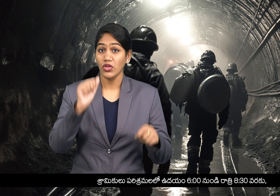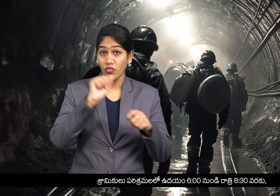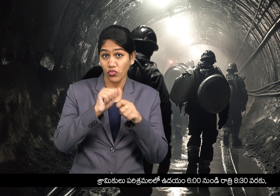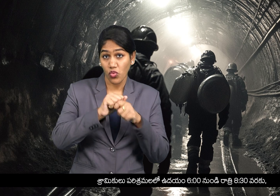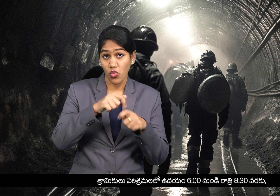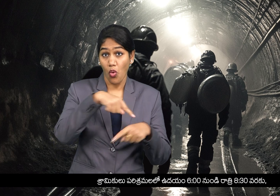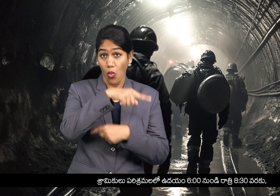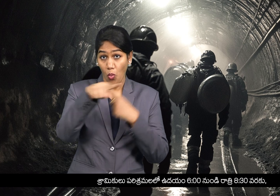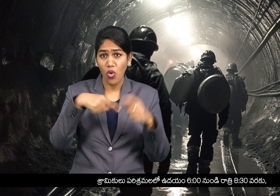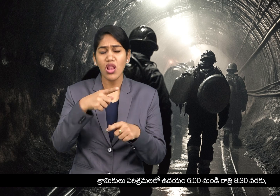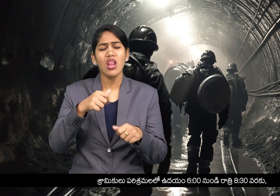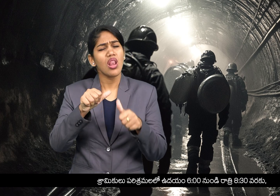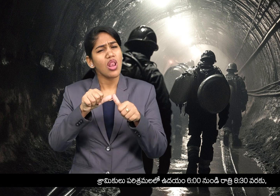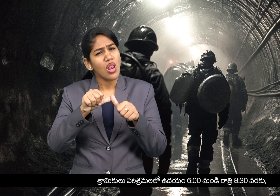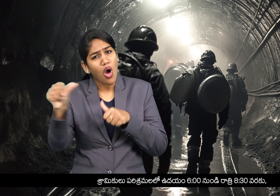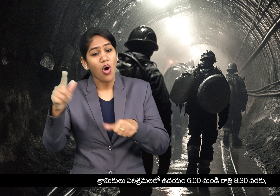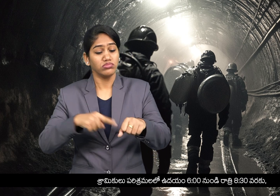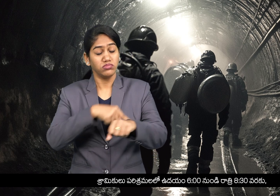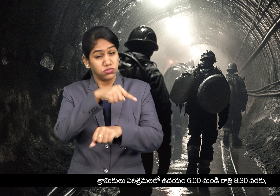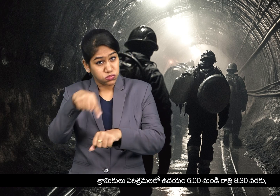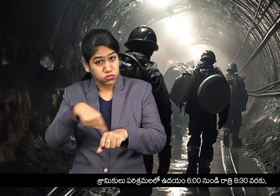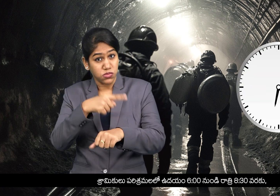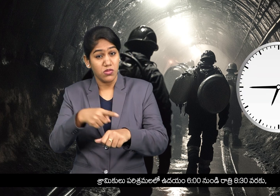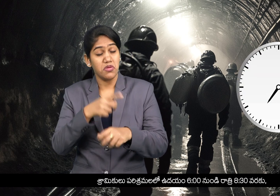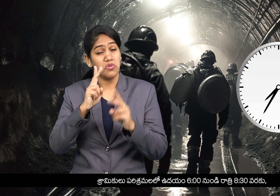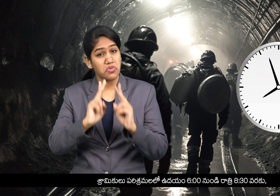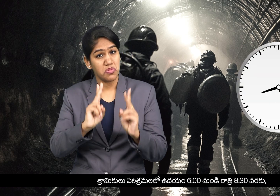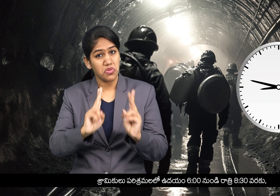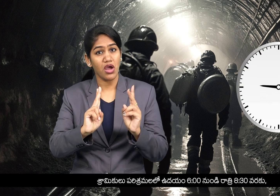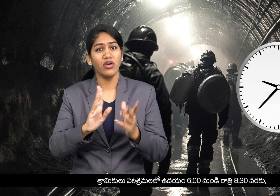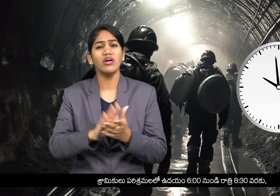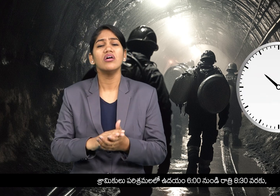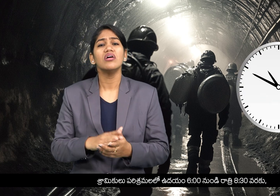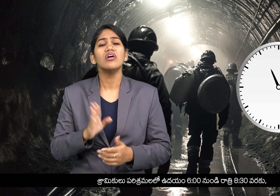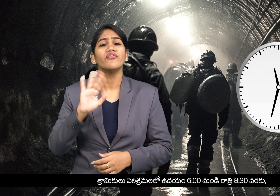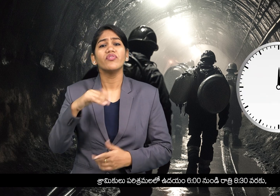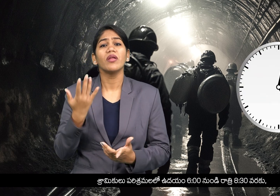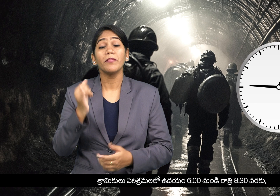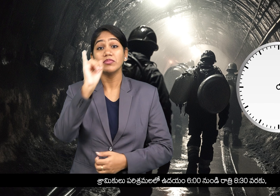శ్రామికులు పరిశ్రమలలో ఉదయం 6 గంటల నుండి రాత్రి 8:30 వరకు